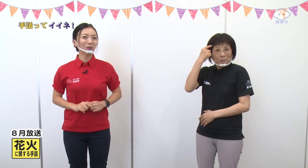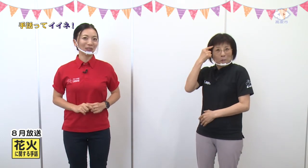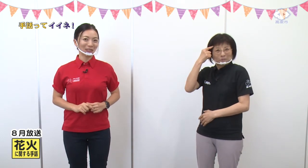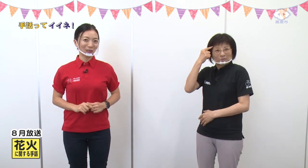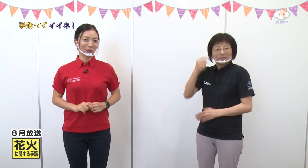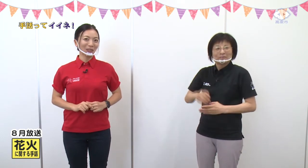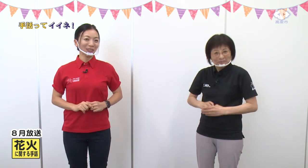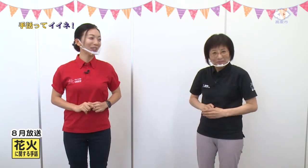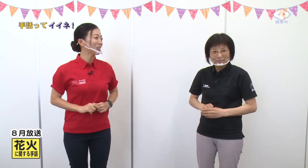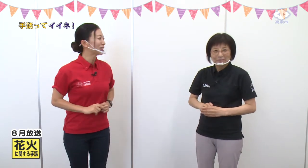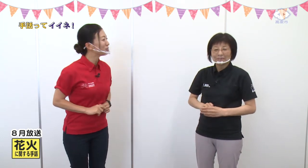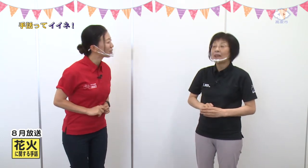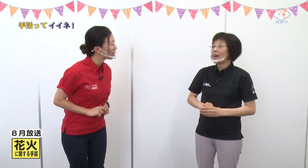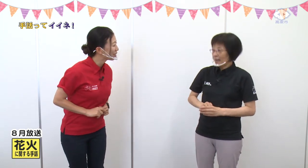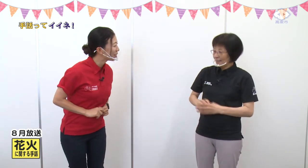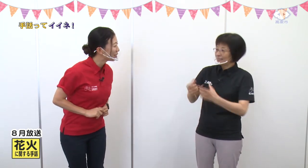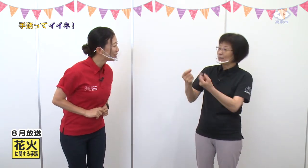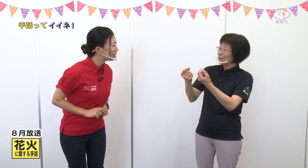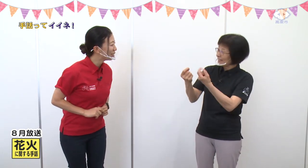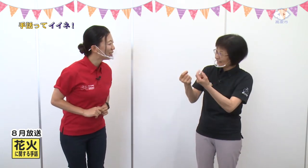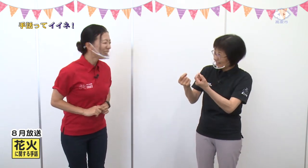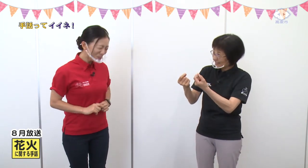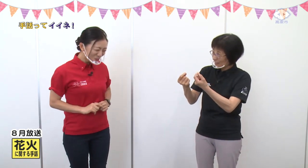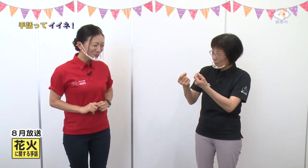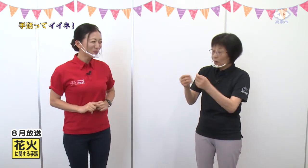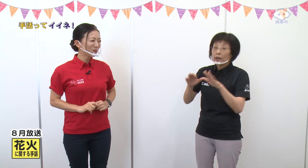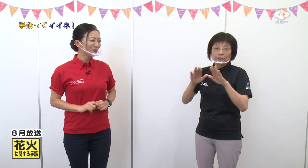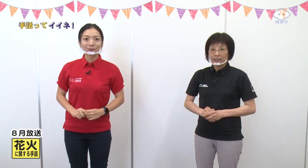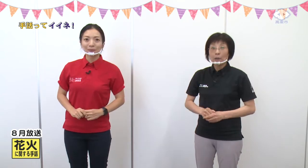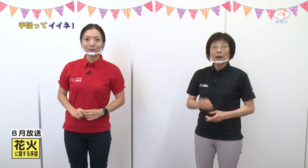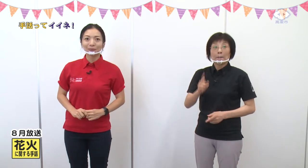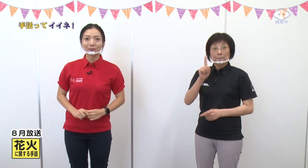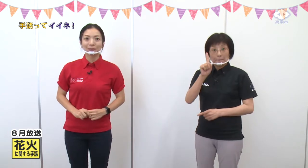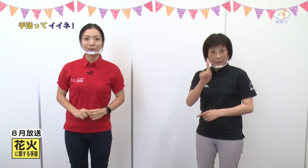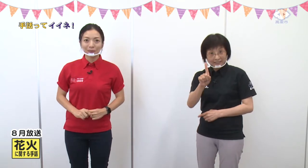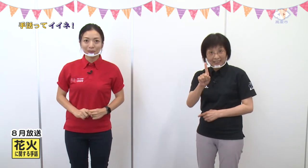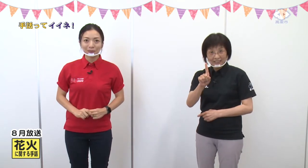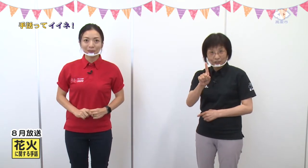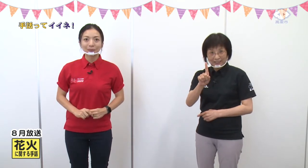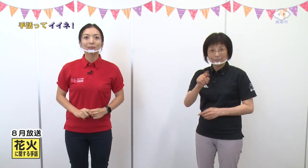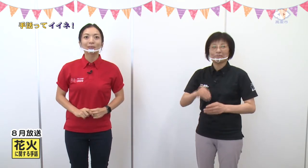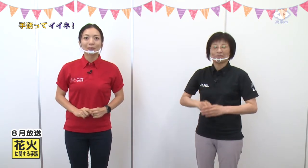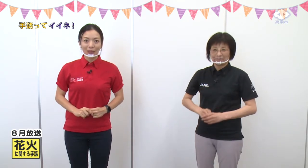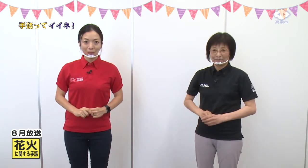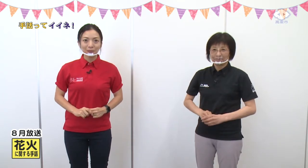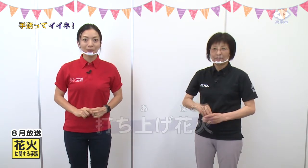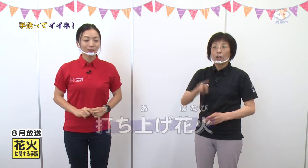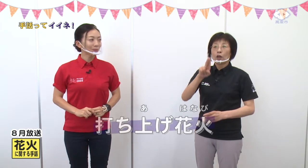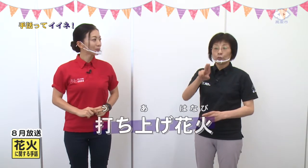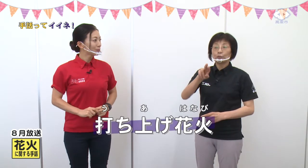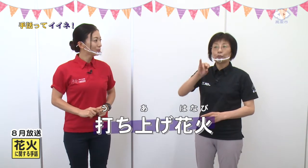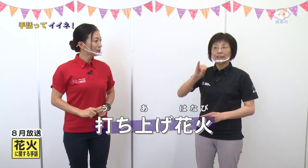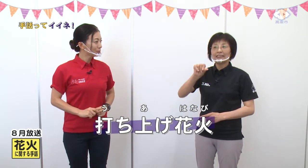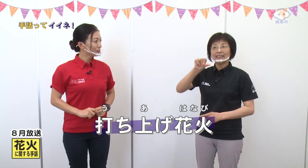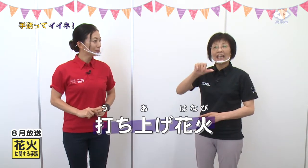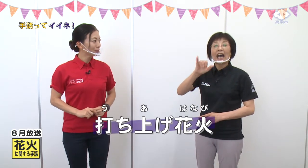うんですけど、いかがでしょうか？ そうなんですよ。ではまず最初に、 はい、 打ち上